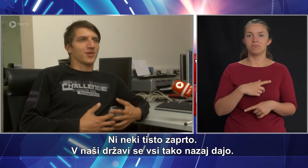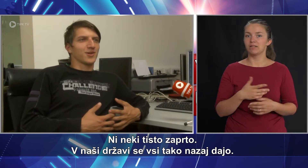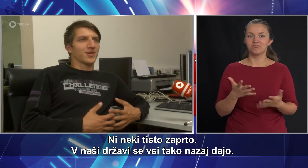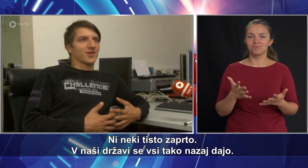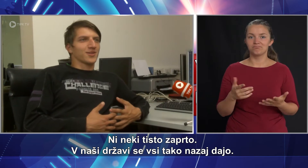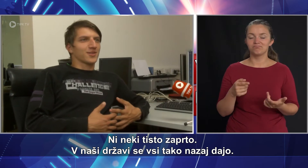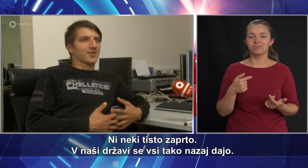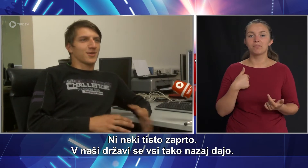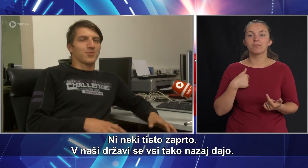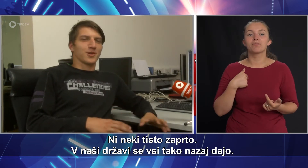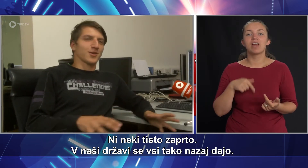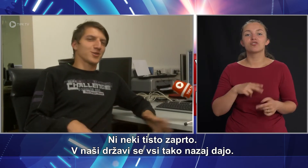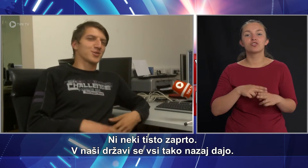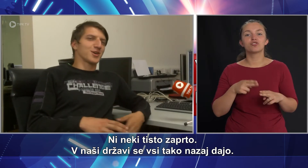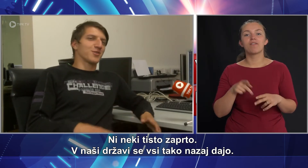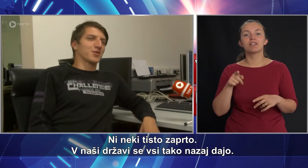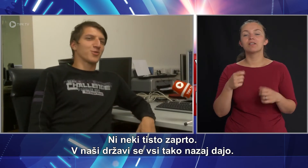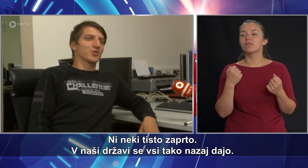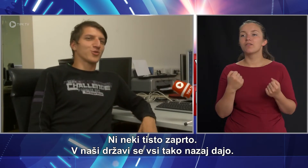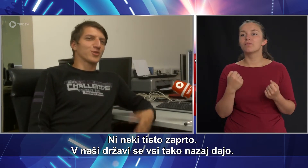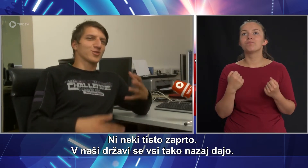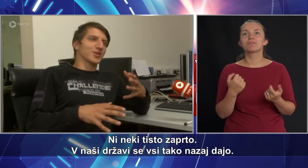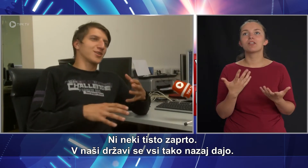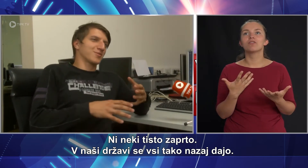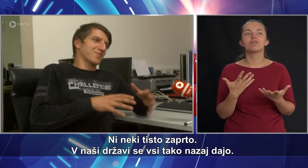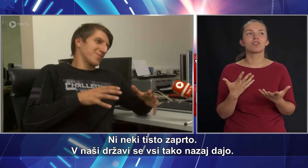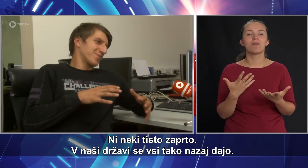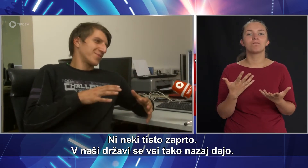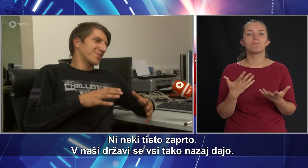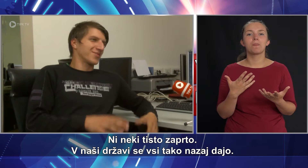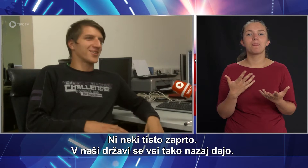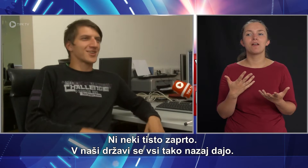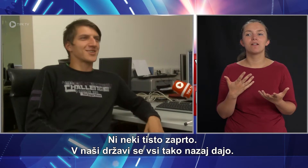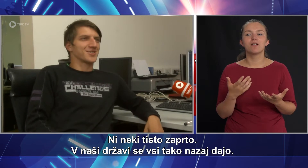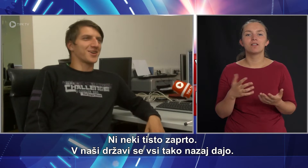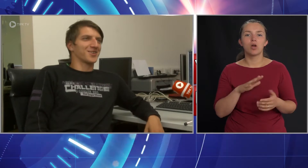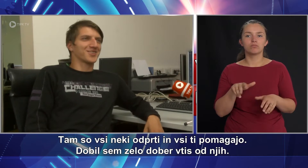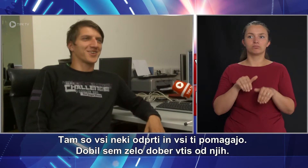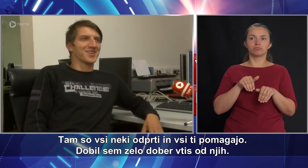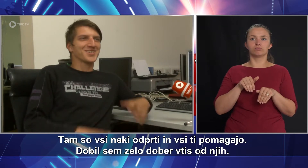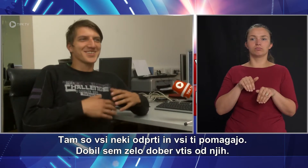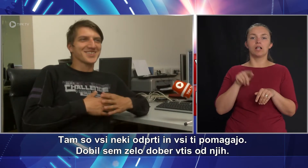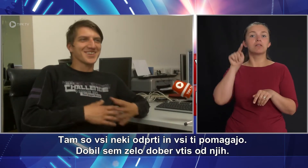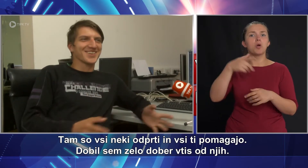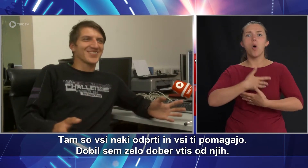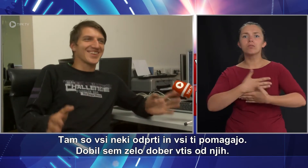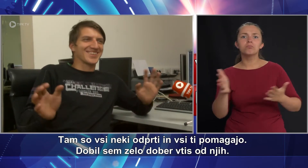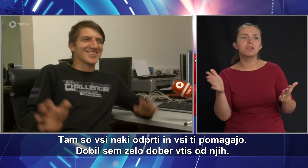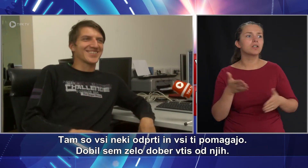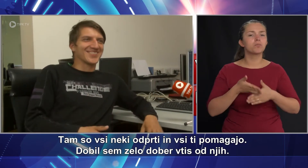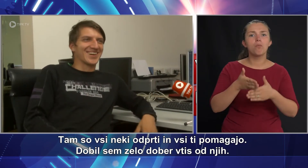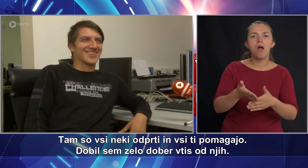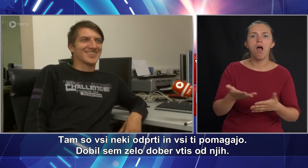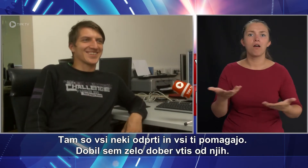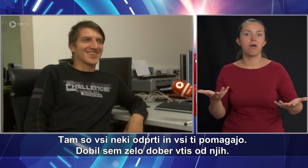ne vem, tle pri naši državi, ne vem, ti pa so ful, ti so neki, nazaj se dajo, tako, ja, tam se ti so vse neki odprti,